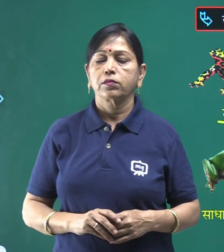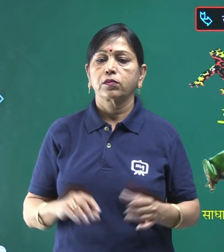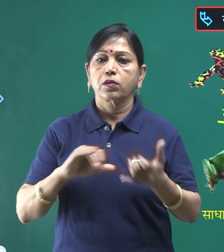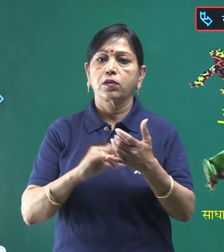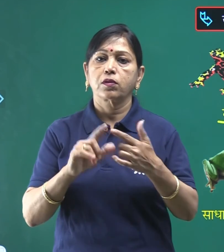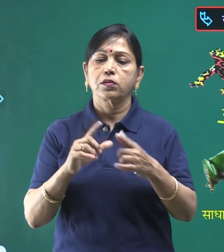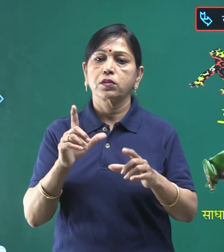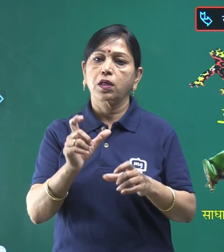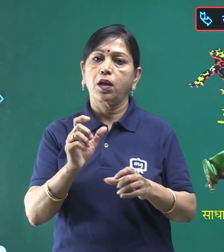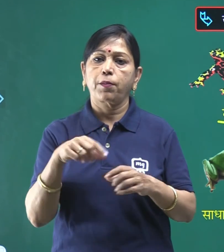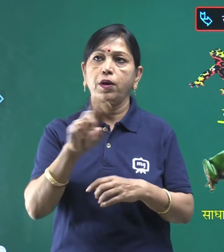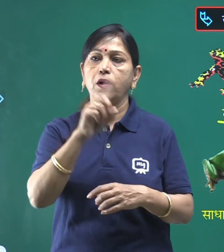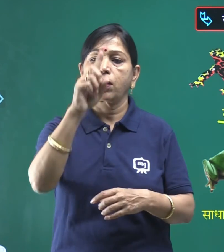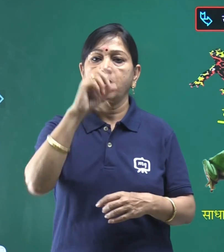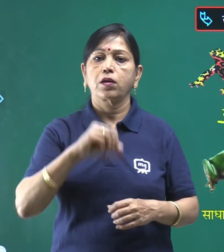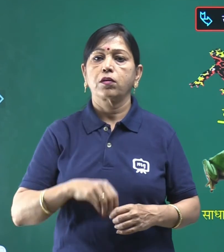सेलामेंडर,